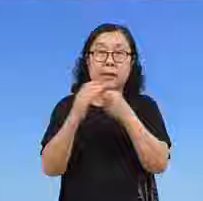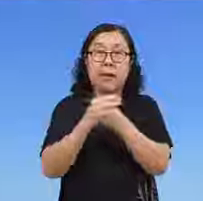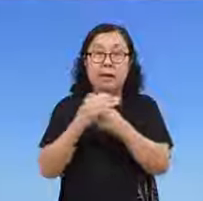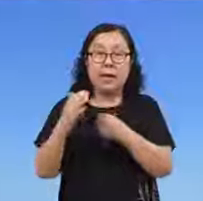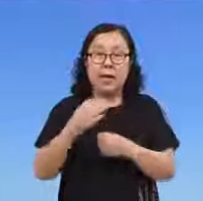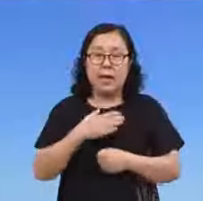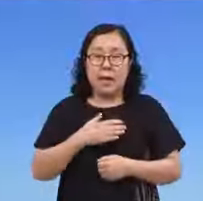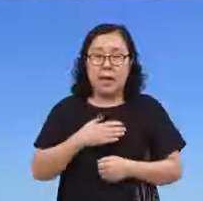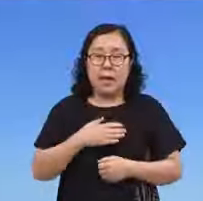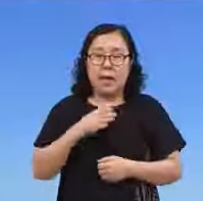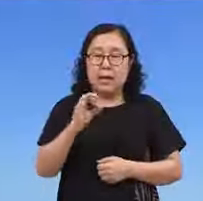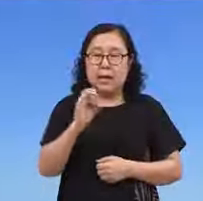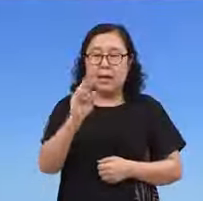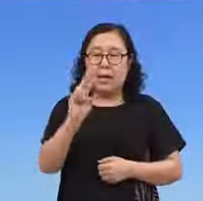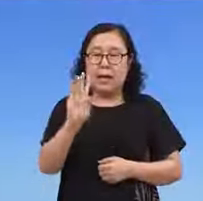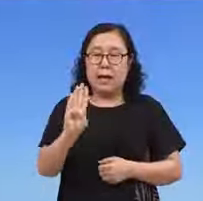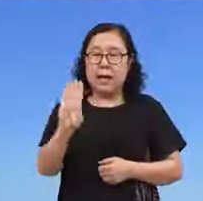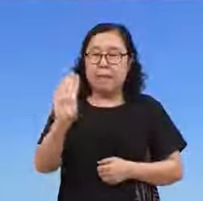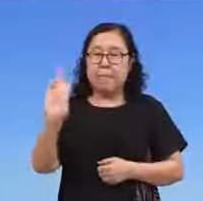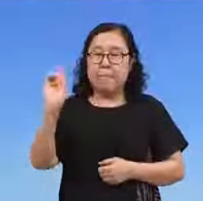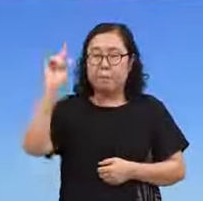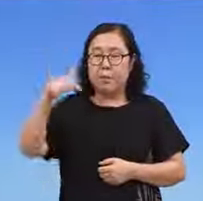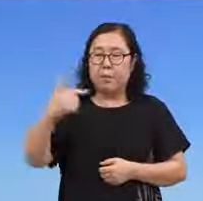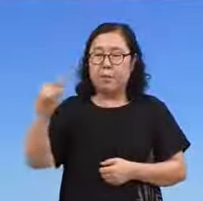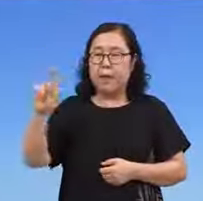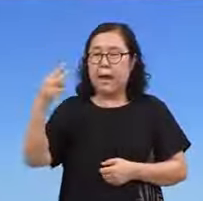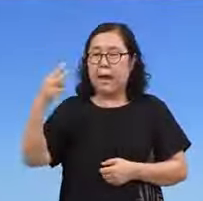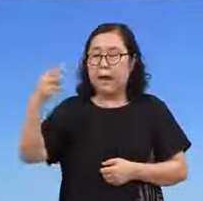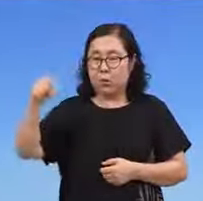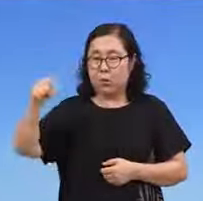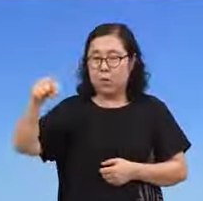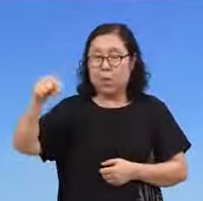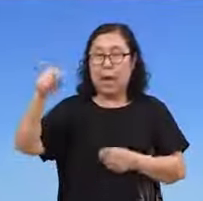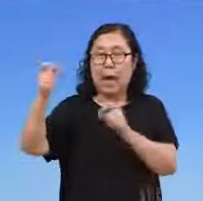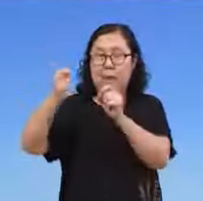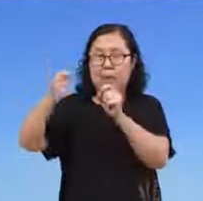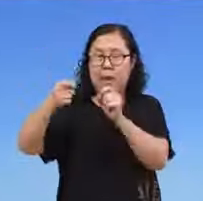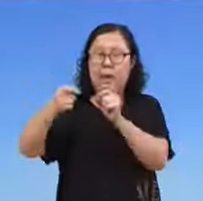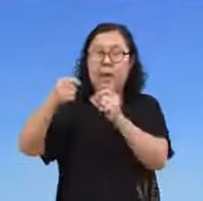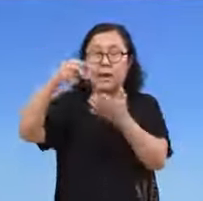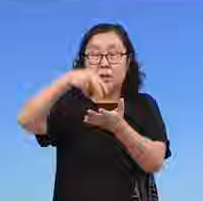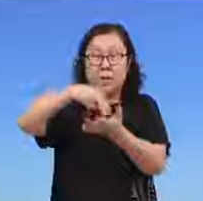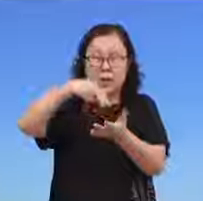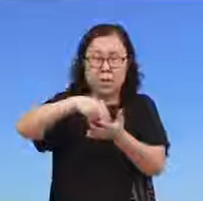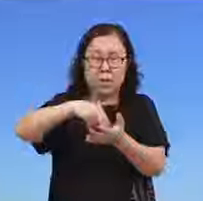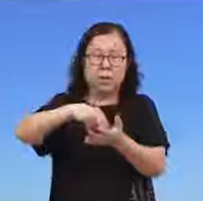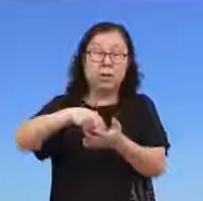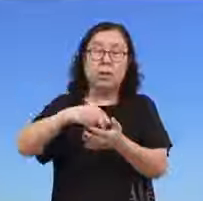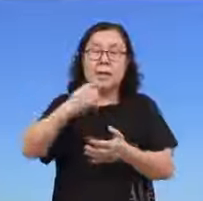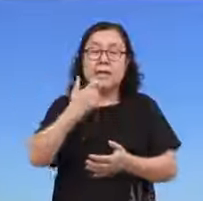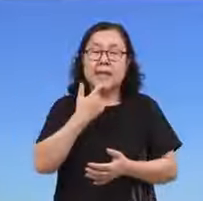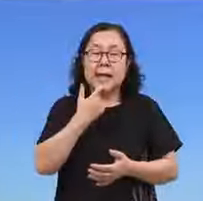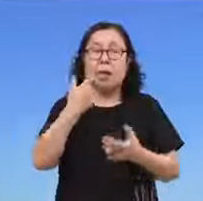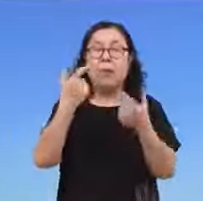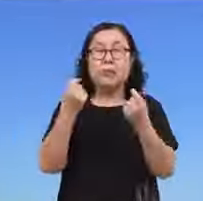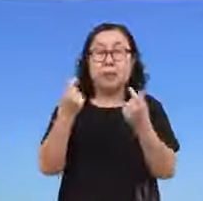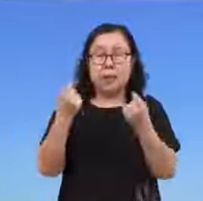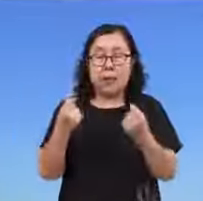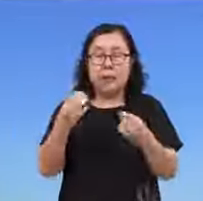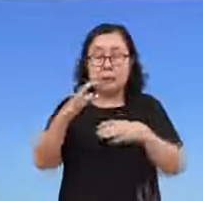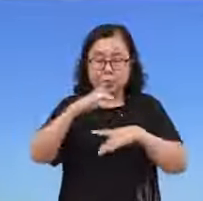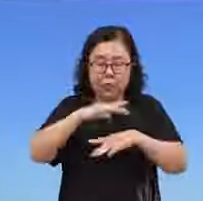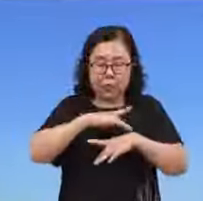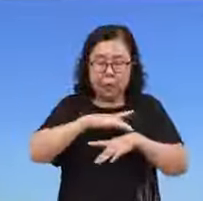마치 야복나루 앞에 서 있는 야곱처럼 두렵고 불안한 시간을 가지고 있는데, 하나님 저들 뇌리 속에 이